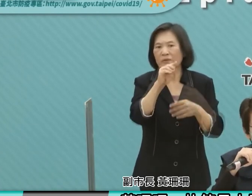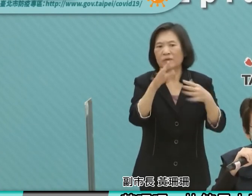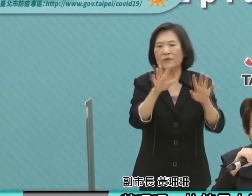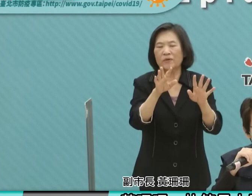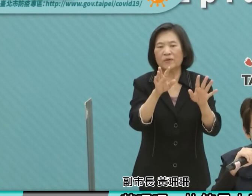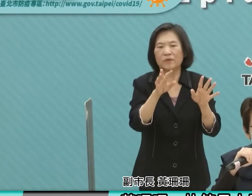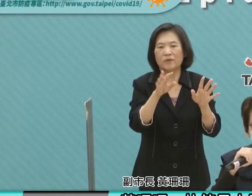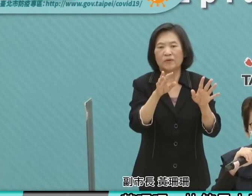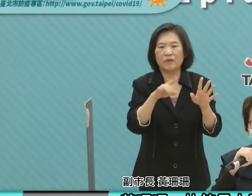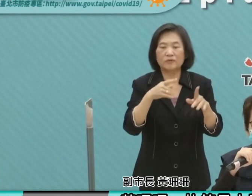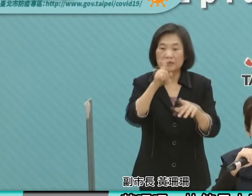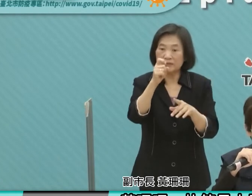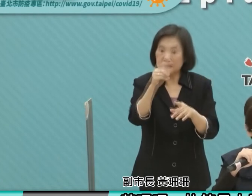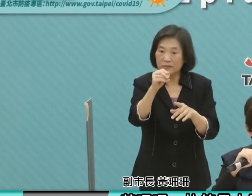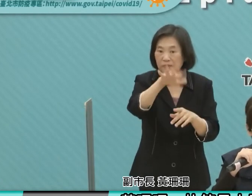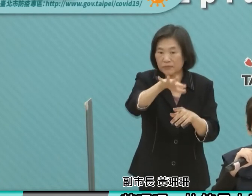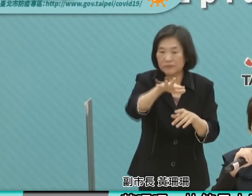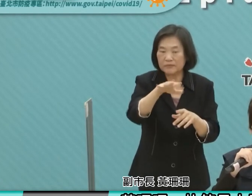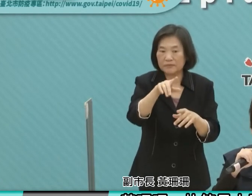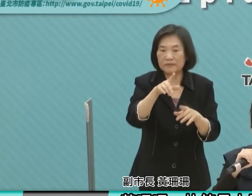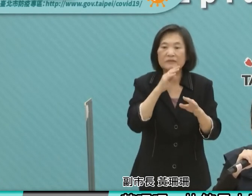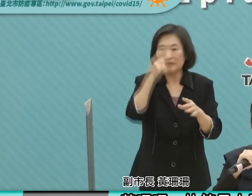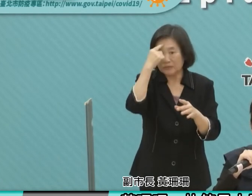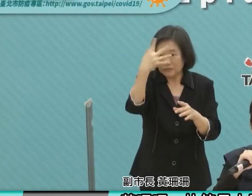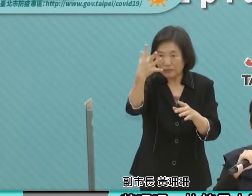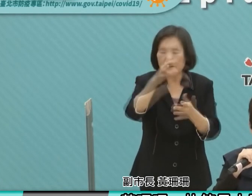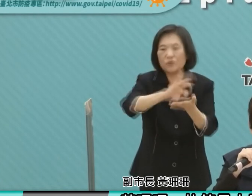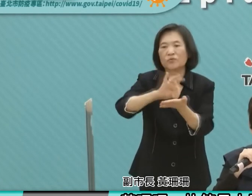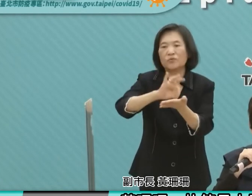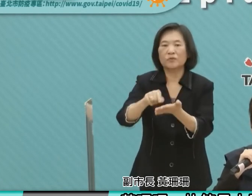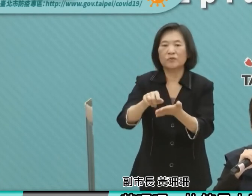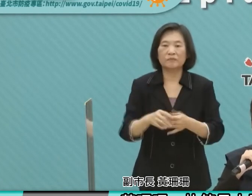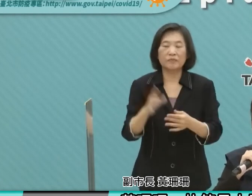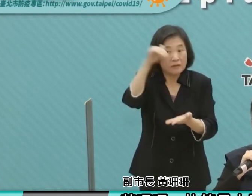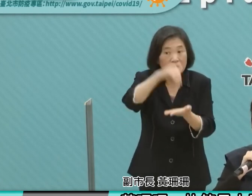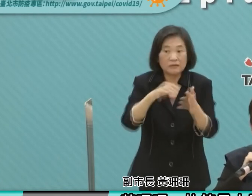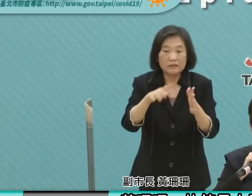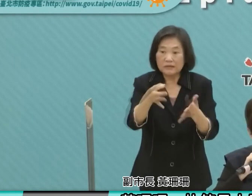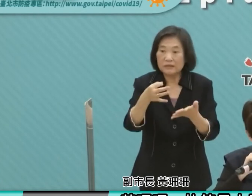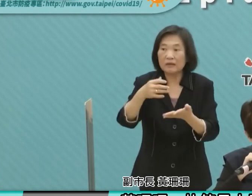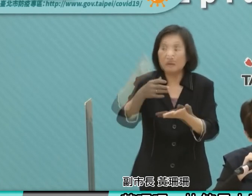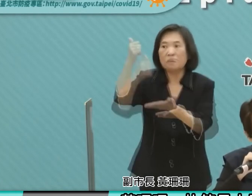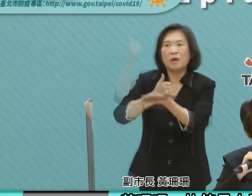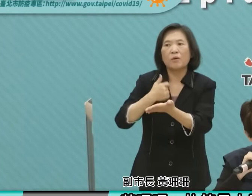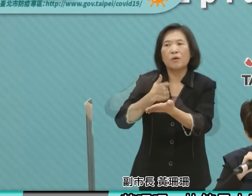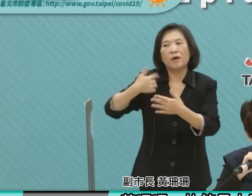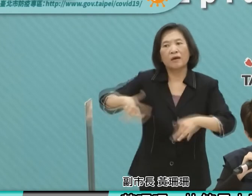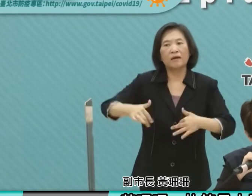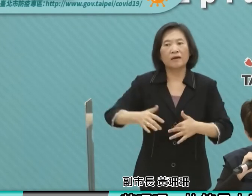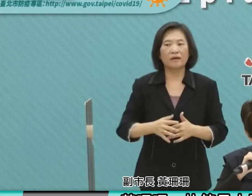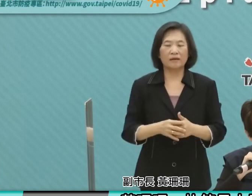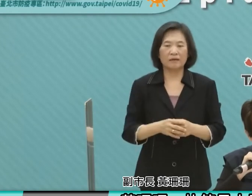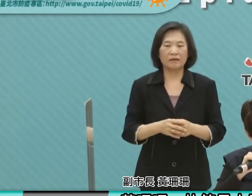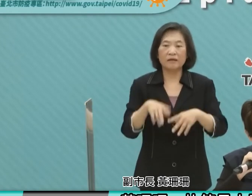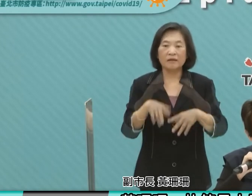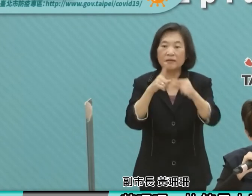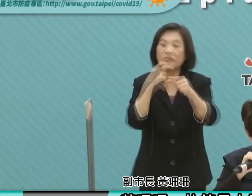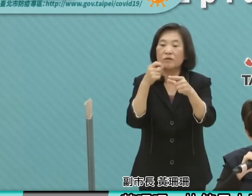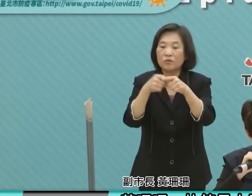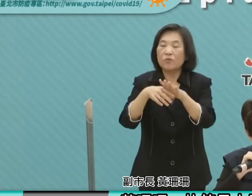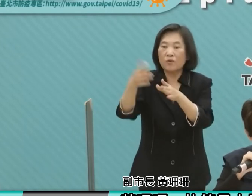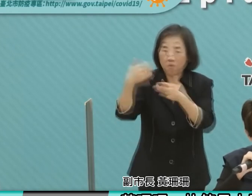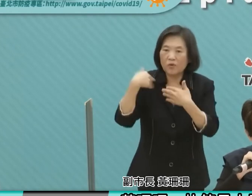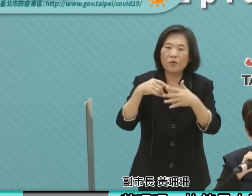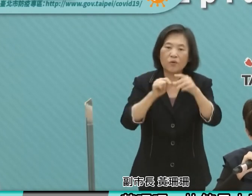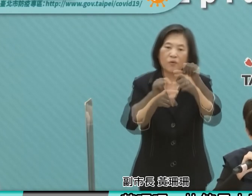这12.5万剂是只有5天的需求量，到现在这一批还没到。那中央有发文来，